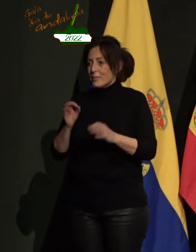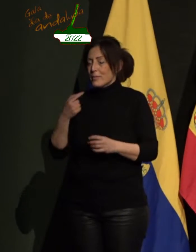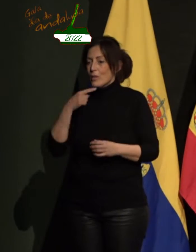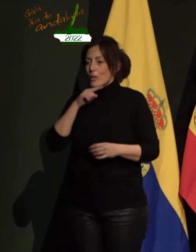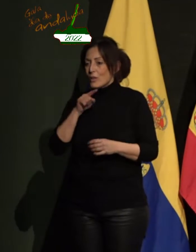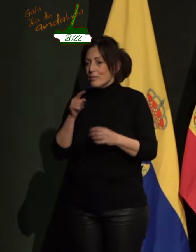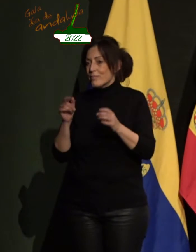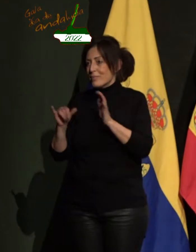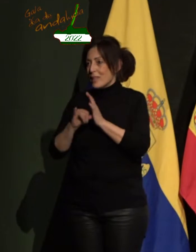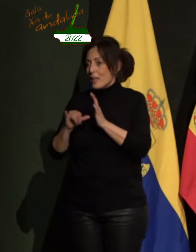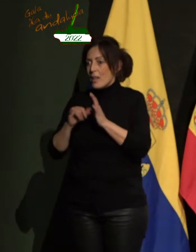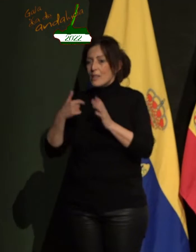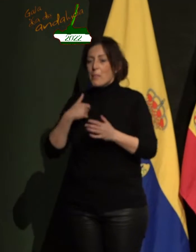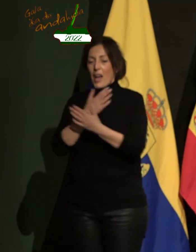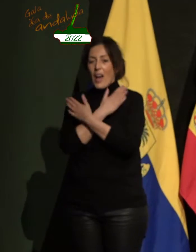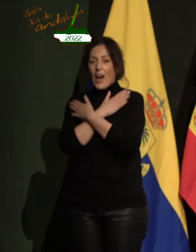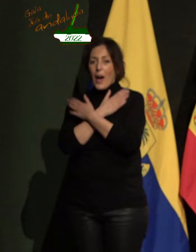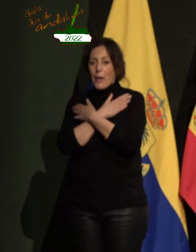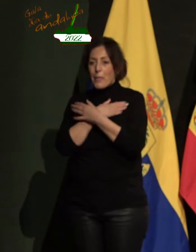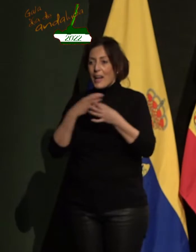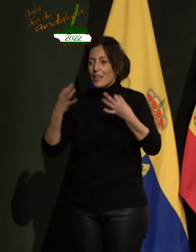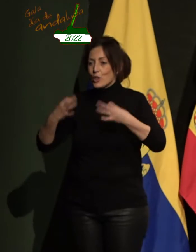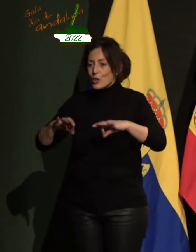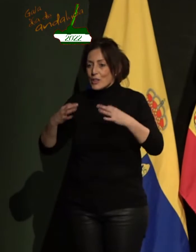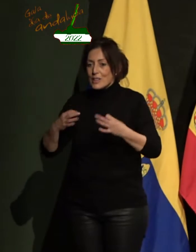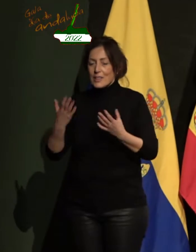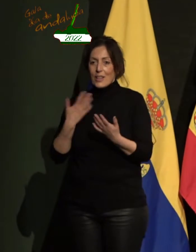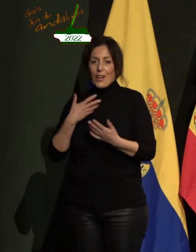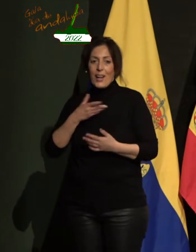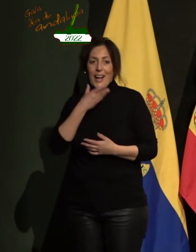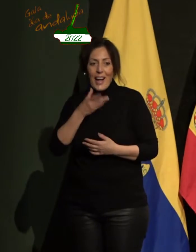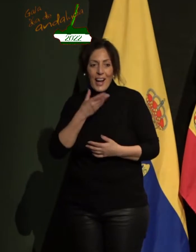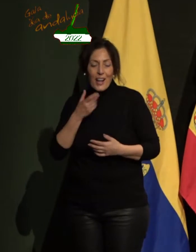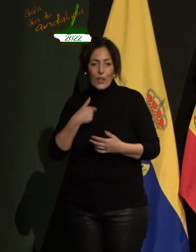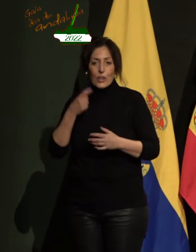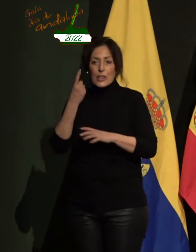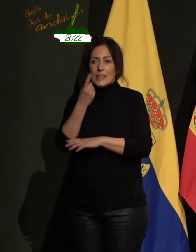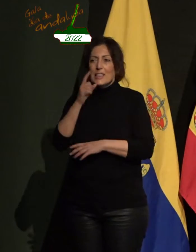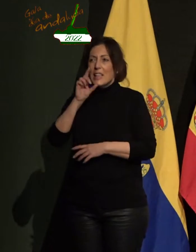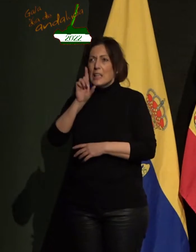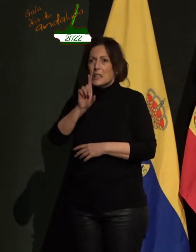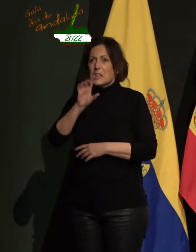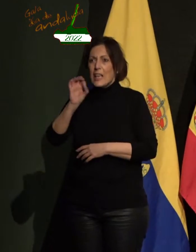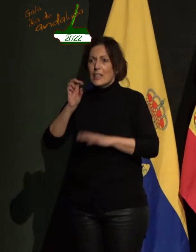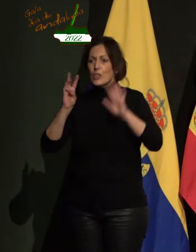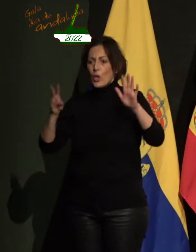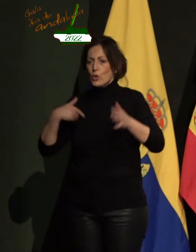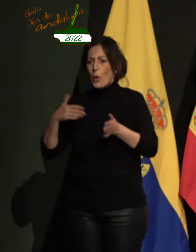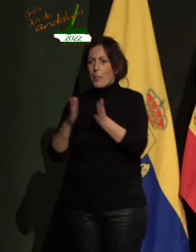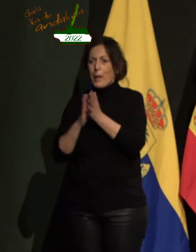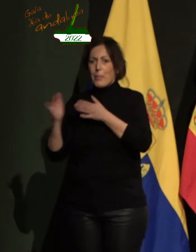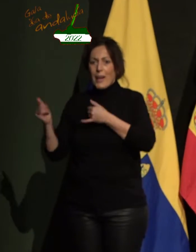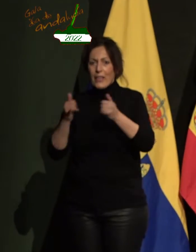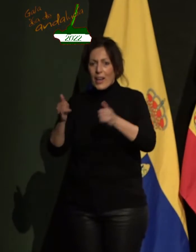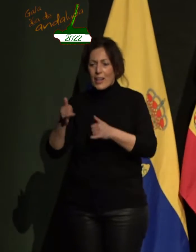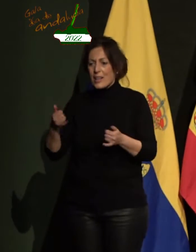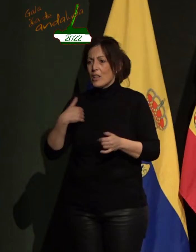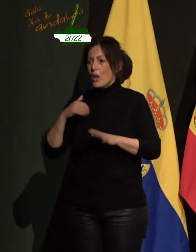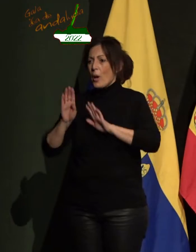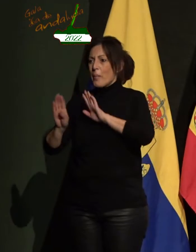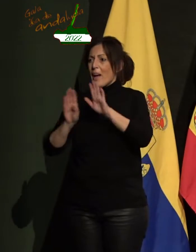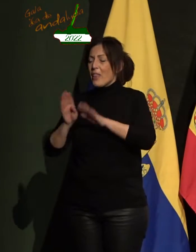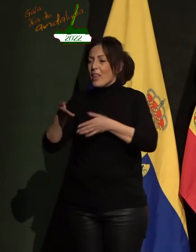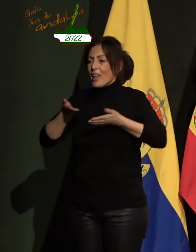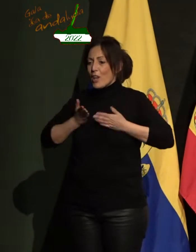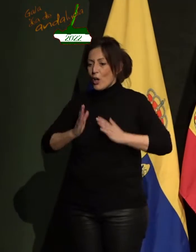un abrazo sincero y cálido para los más de 100 vecinos y vecinas, 108 concretamente en Palma del Río, y que nacieron en